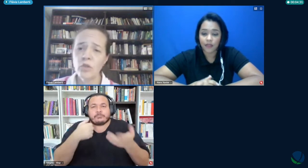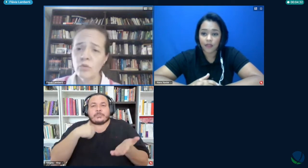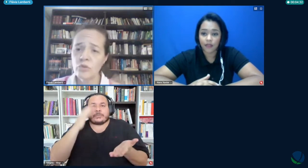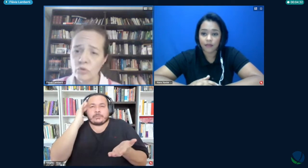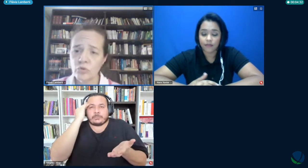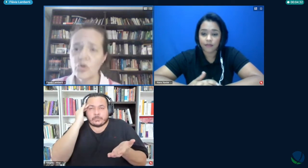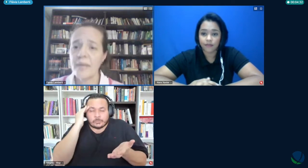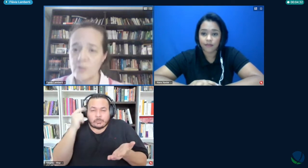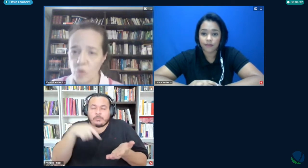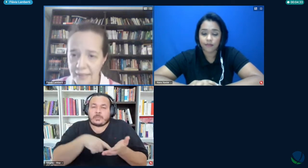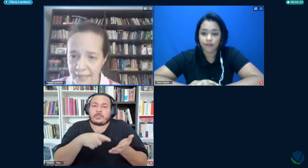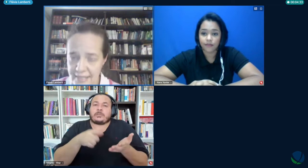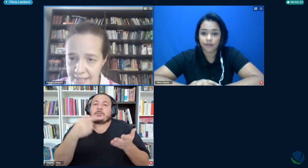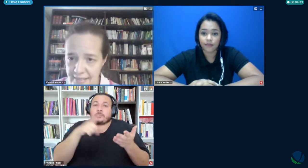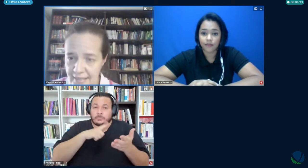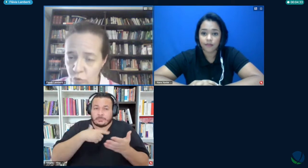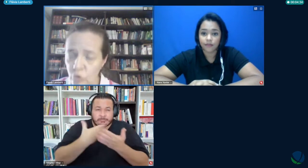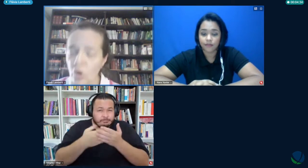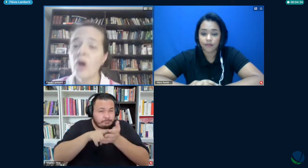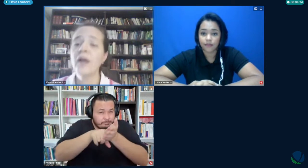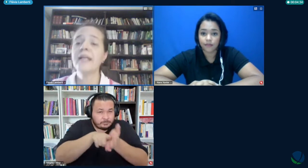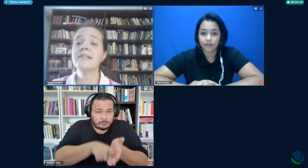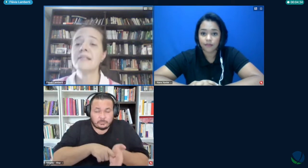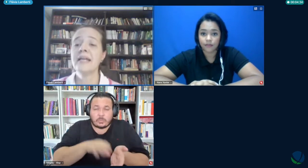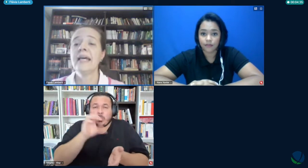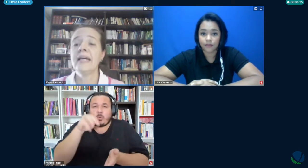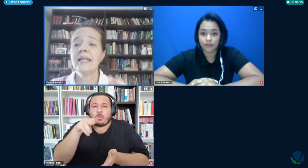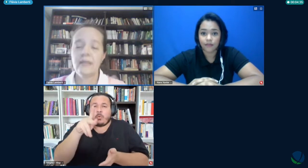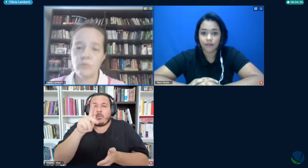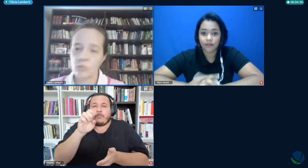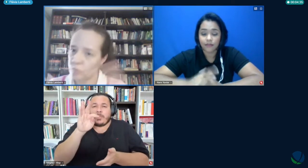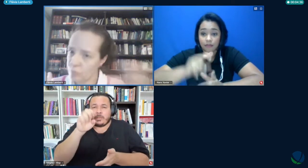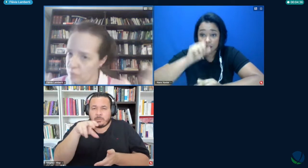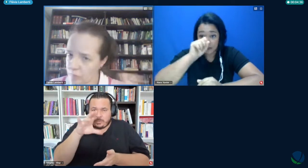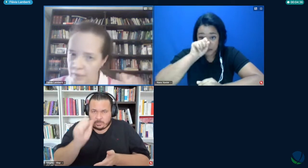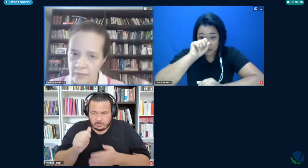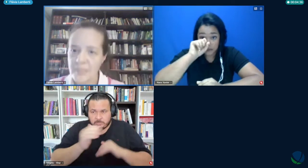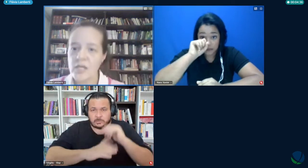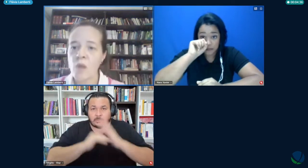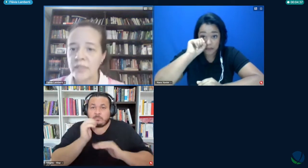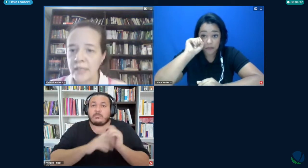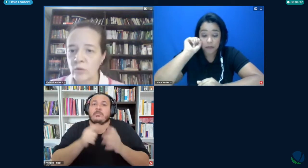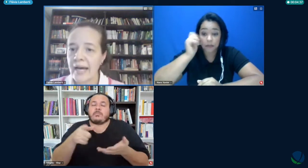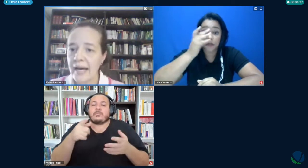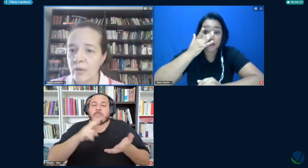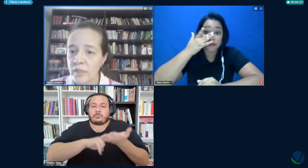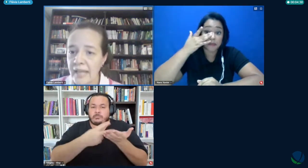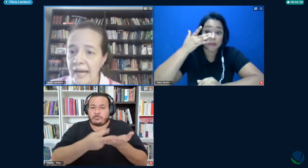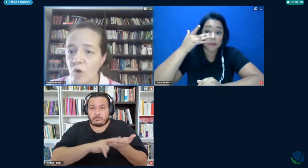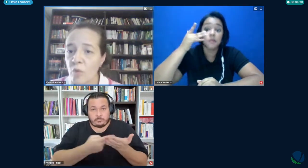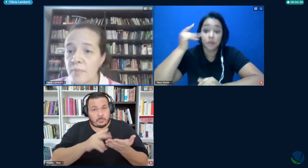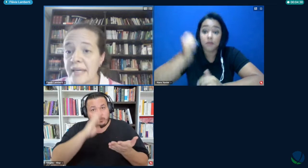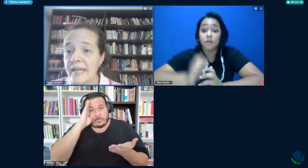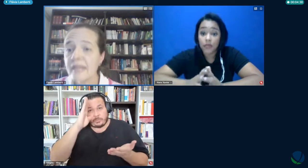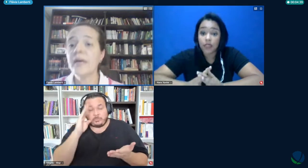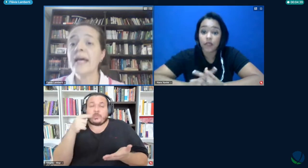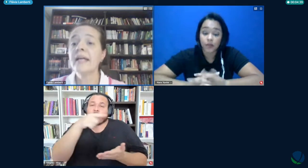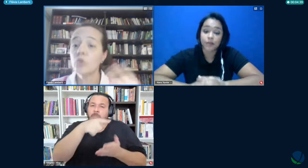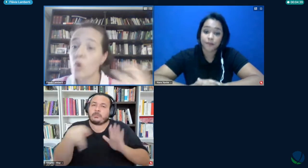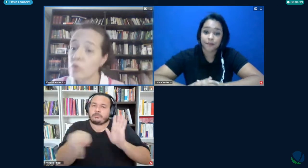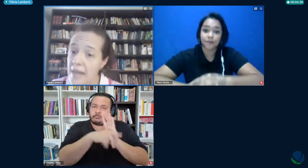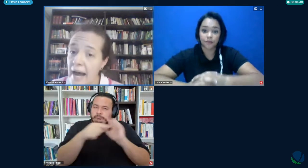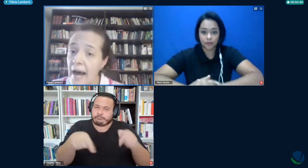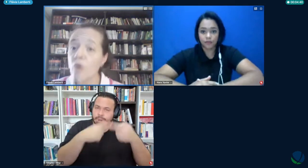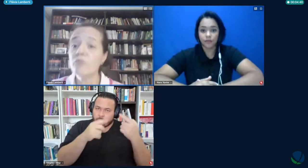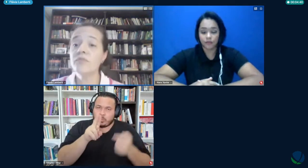Então, tem todo o estudo sobre as competências tradutórias, em especial o modelo da Hurtado Albir, né,